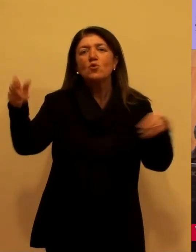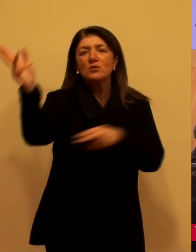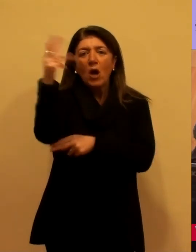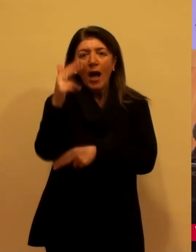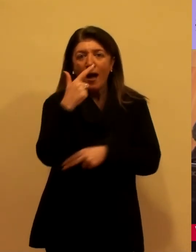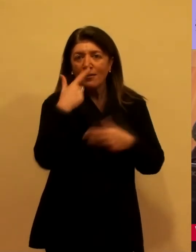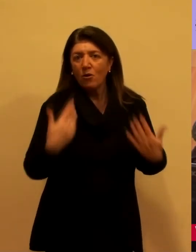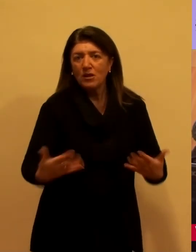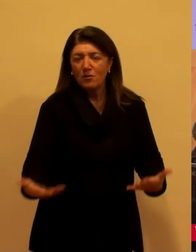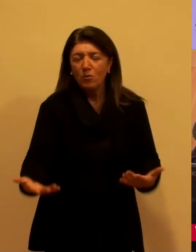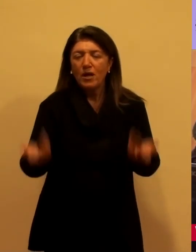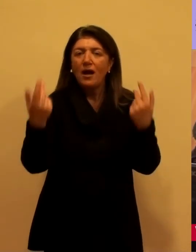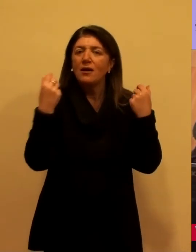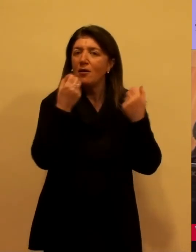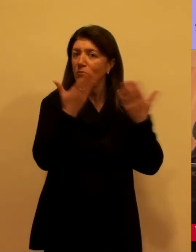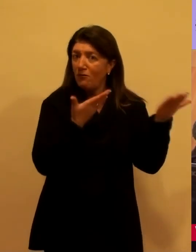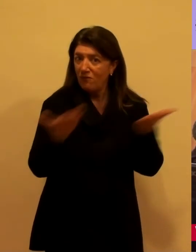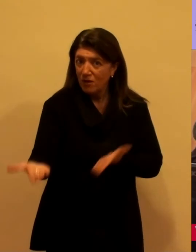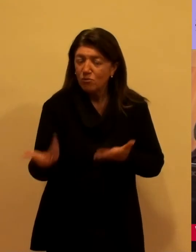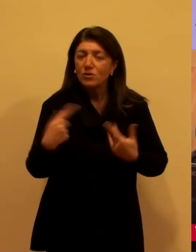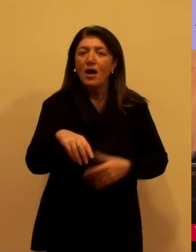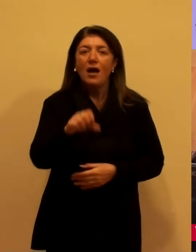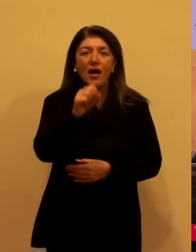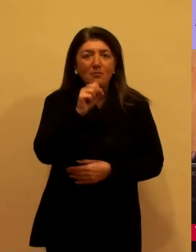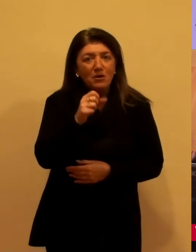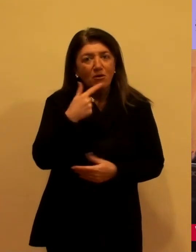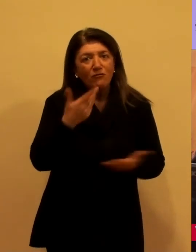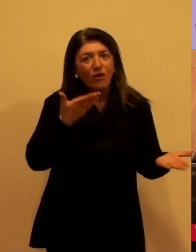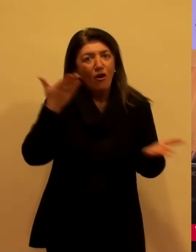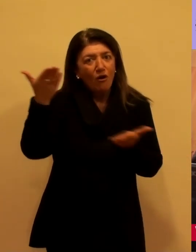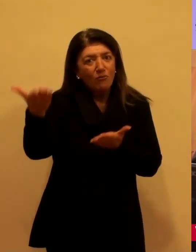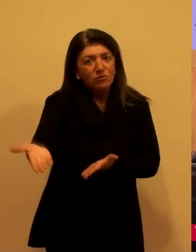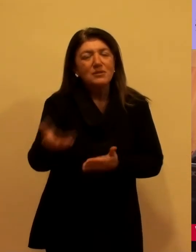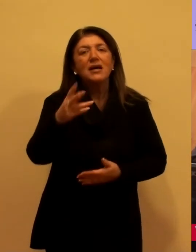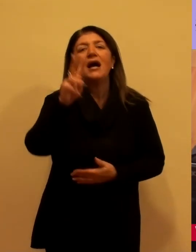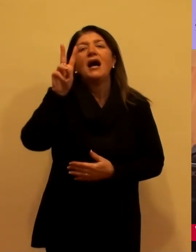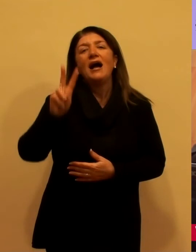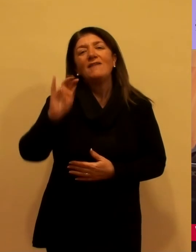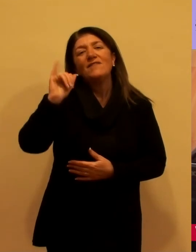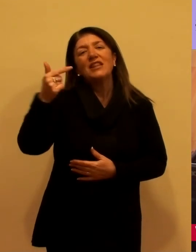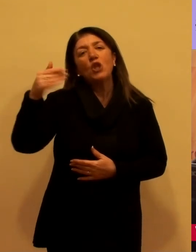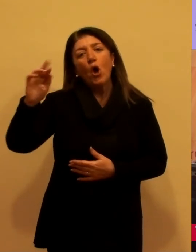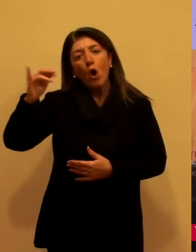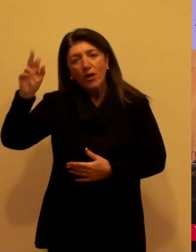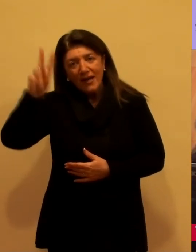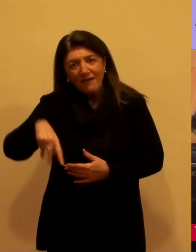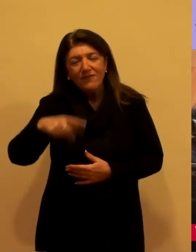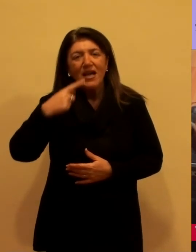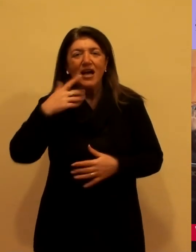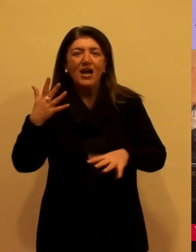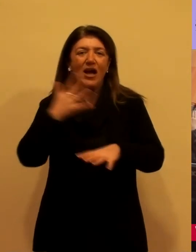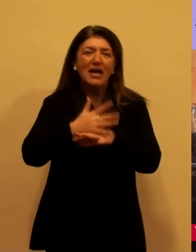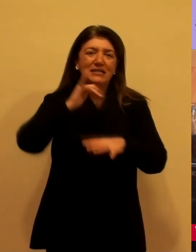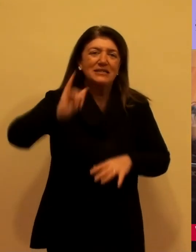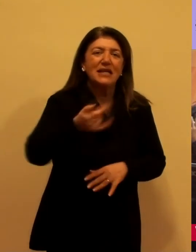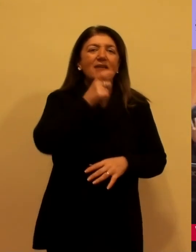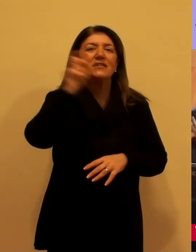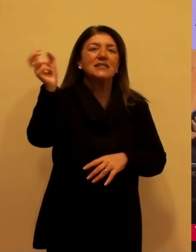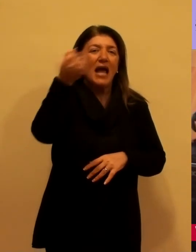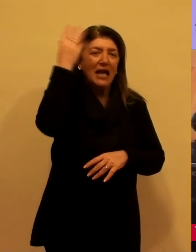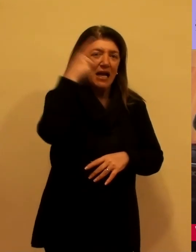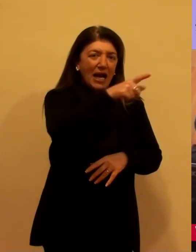Grazie. Ai microfoni Claudia che sta perdendo la voce e Vittoria che ti salverà nel caso proprio rimanessi afona. Un angelo